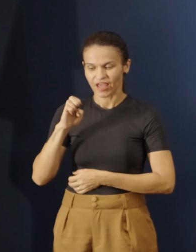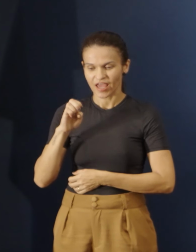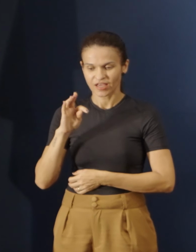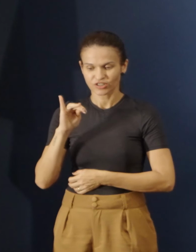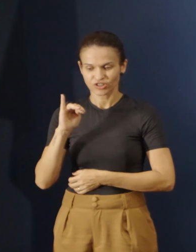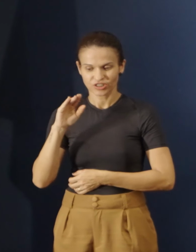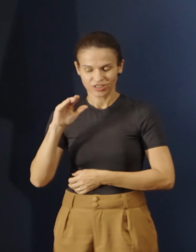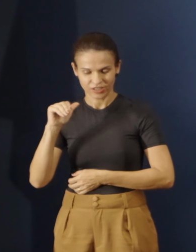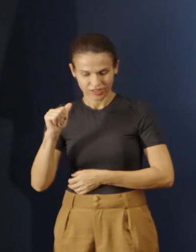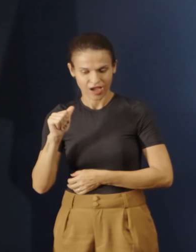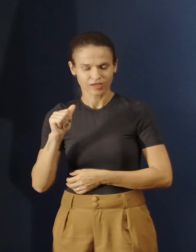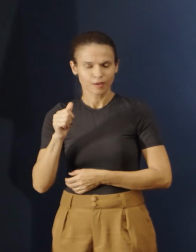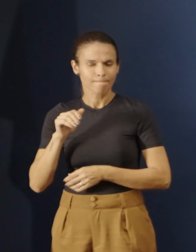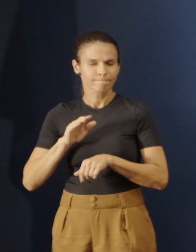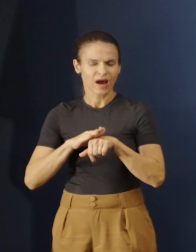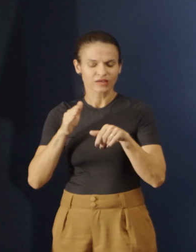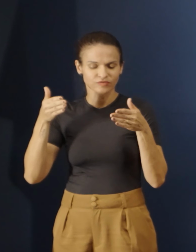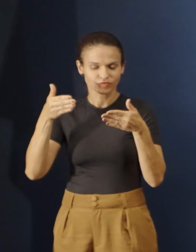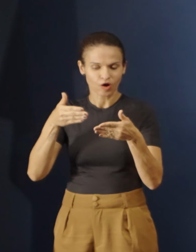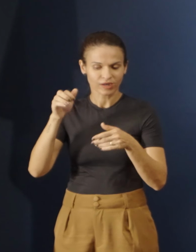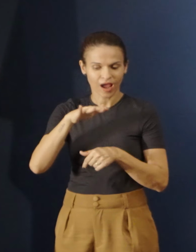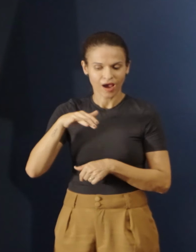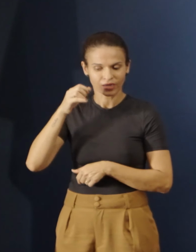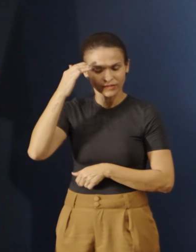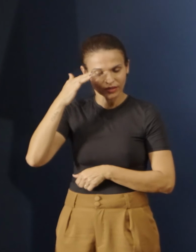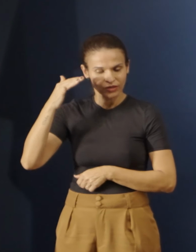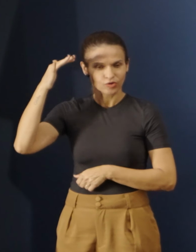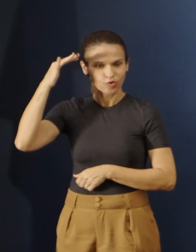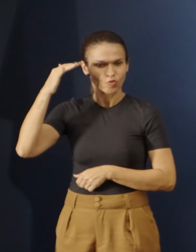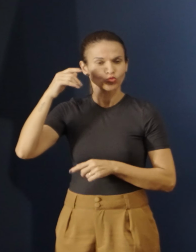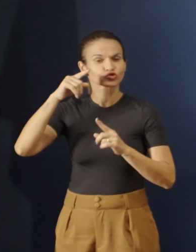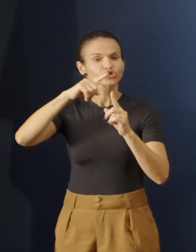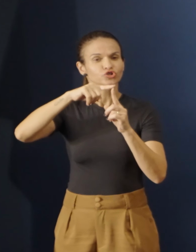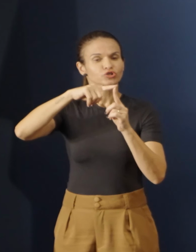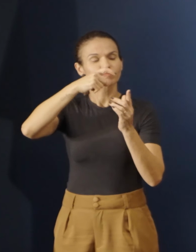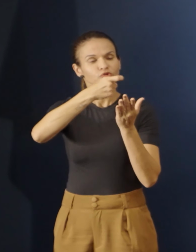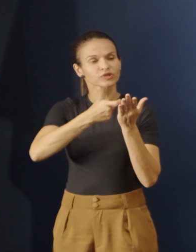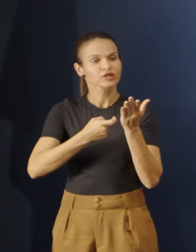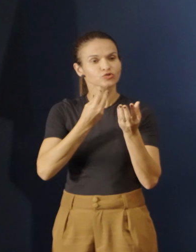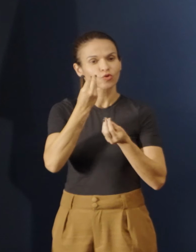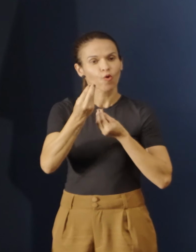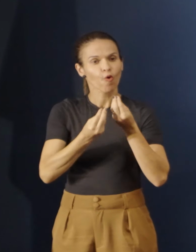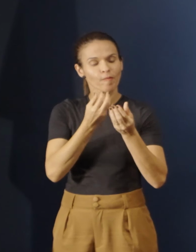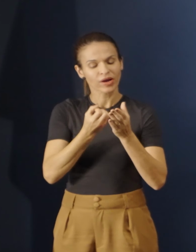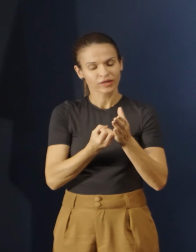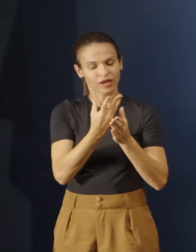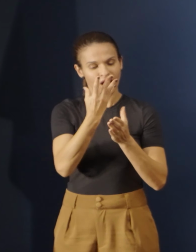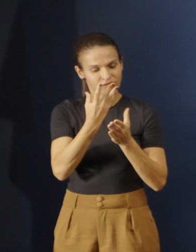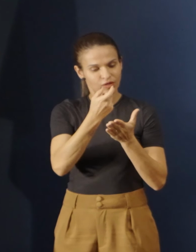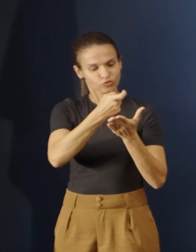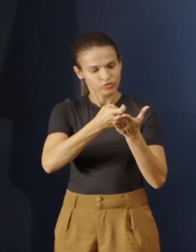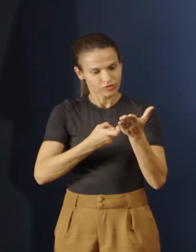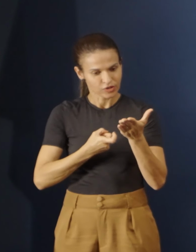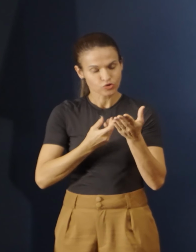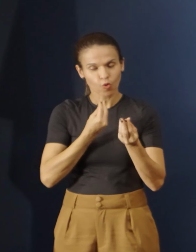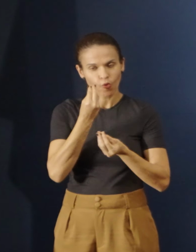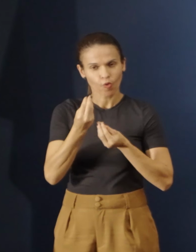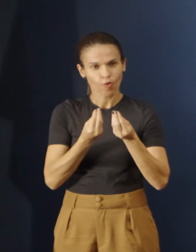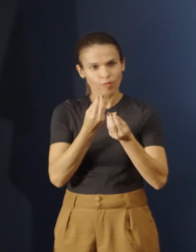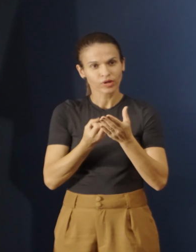trabalha na área da teoria com a genética do texto, ou seja, com o fazer do texto, com a criação, com os meandros da